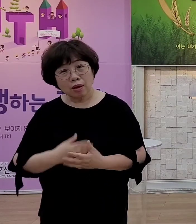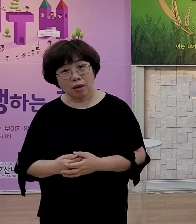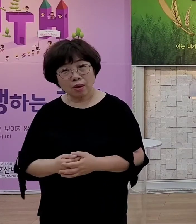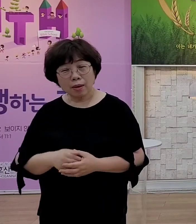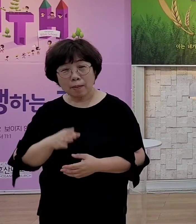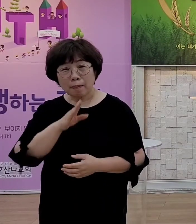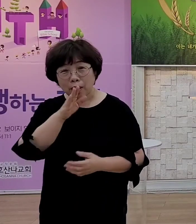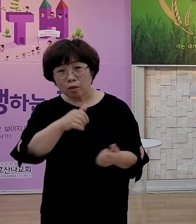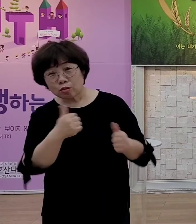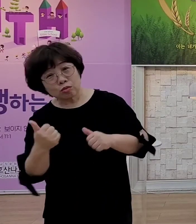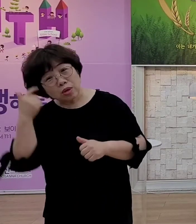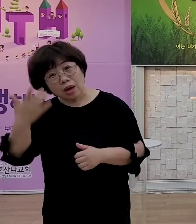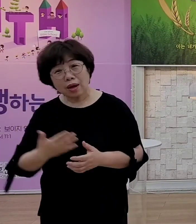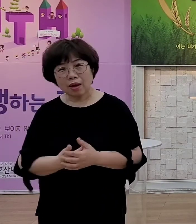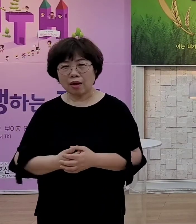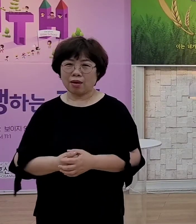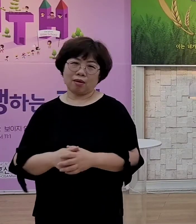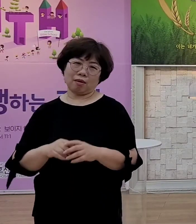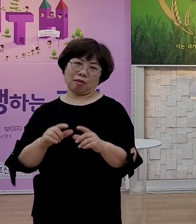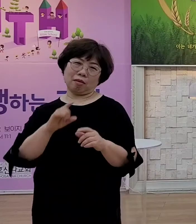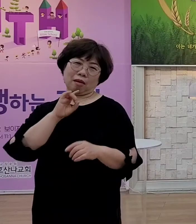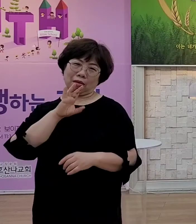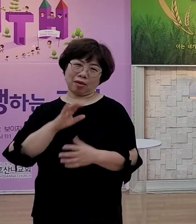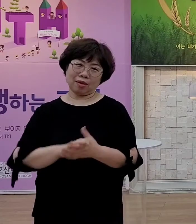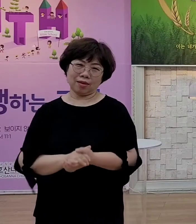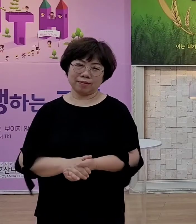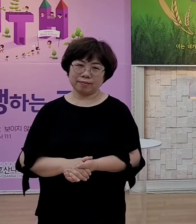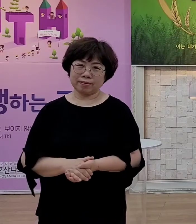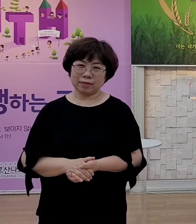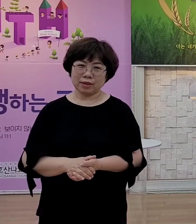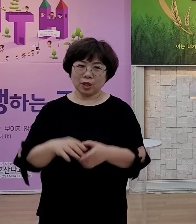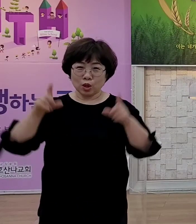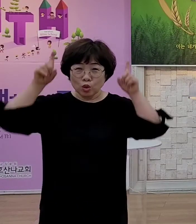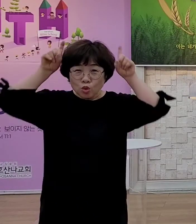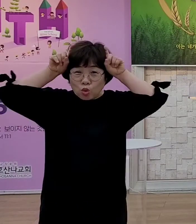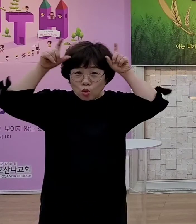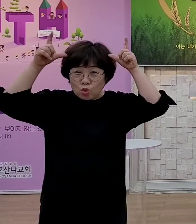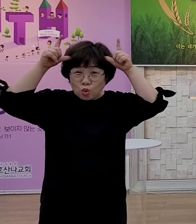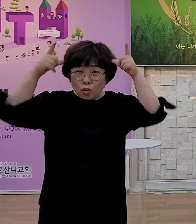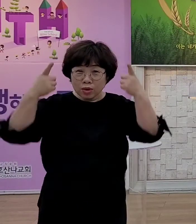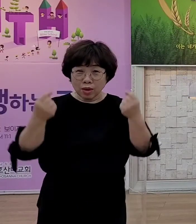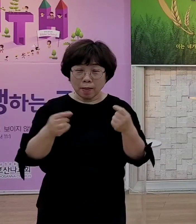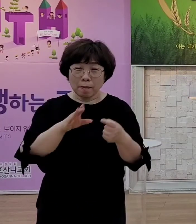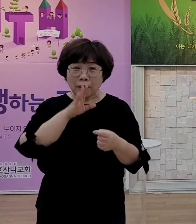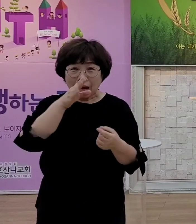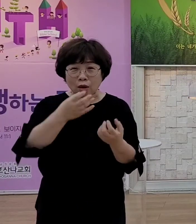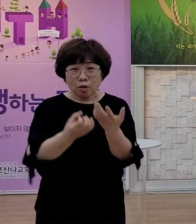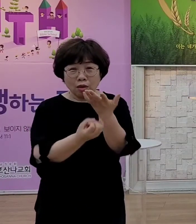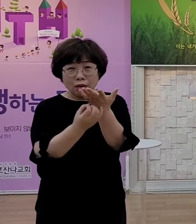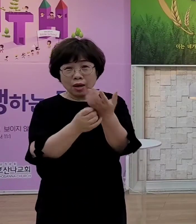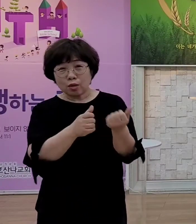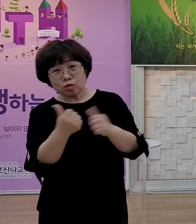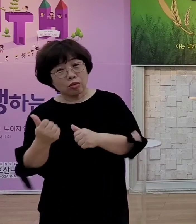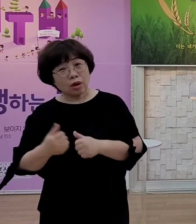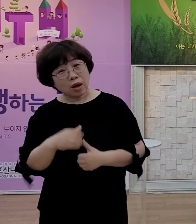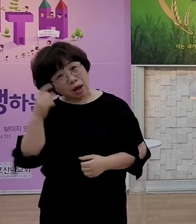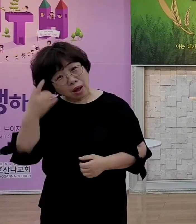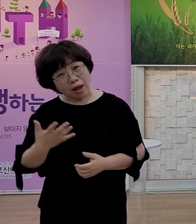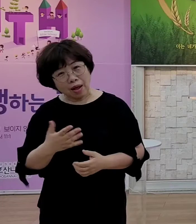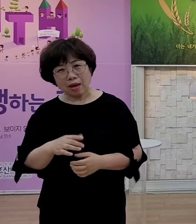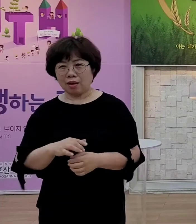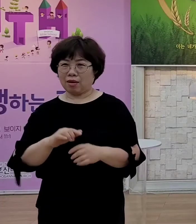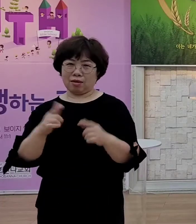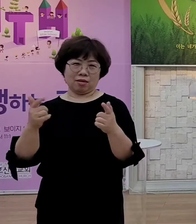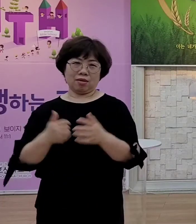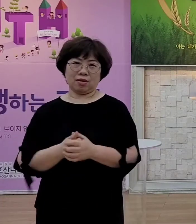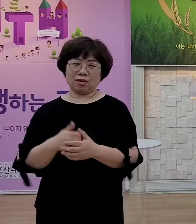되느냐? 재단 앞에 그냥 옛날에 소처럼 그렇게 죽는 게 진짜 헌신이냐? 그렇지 않죠. 하나님은